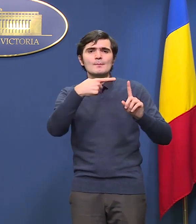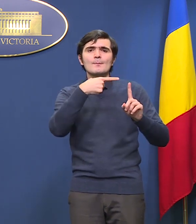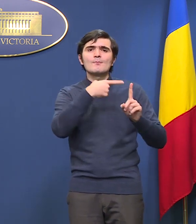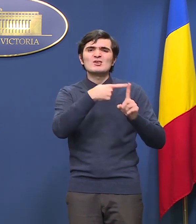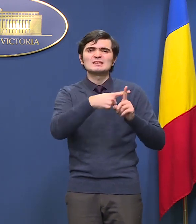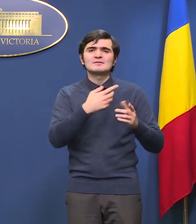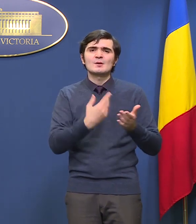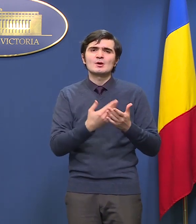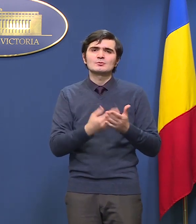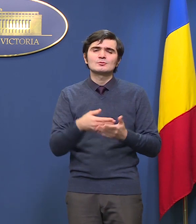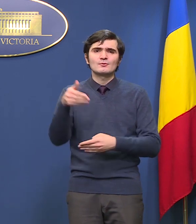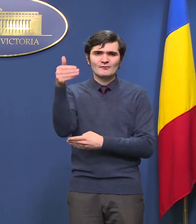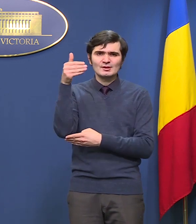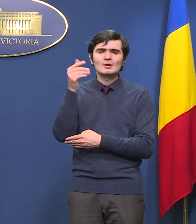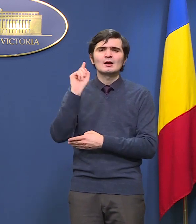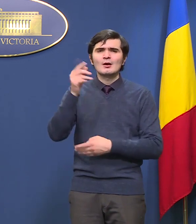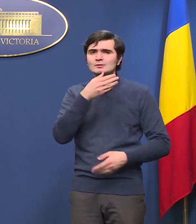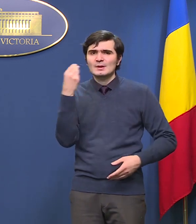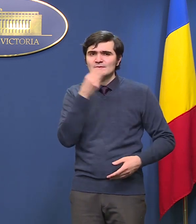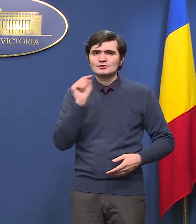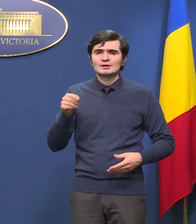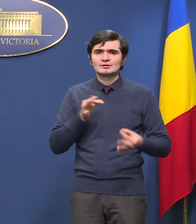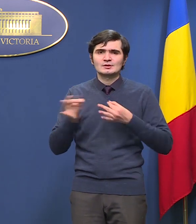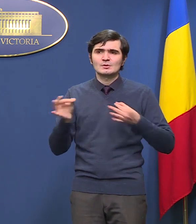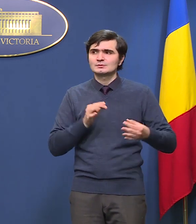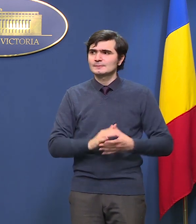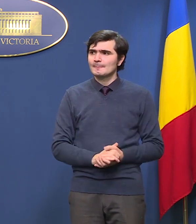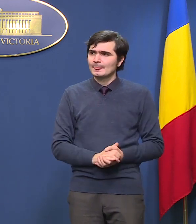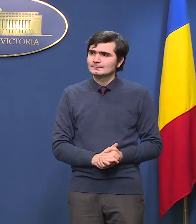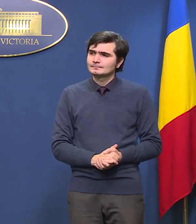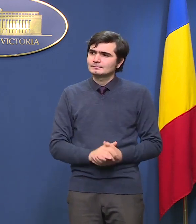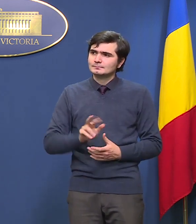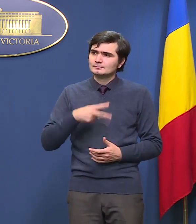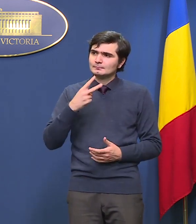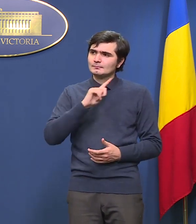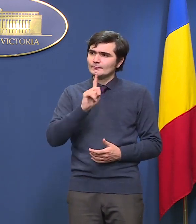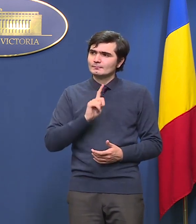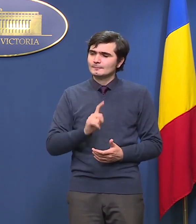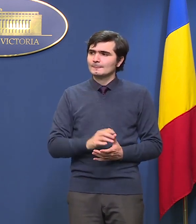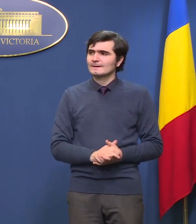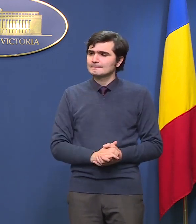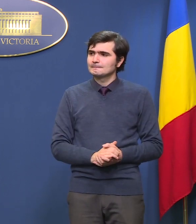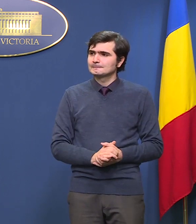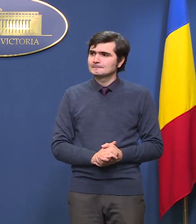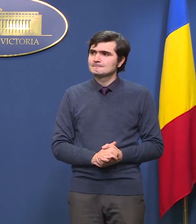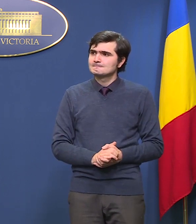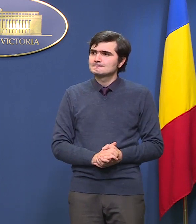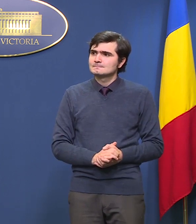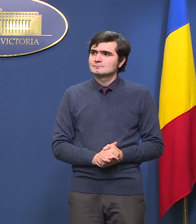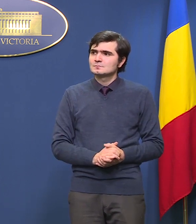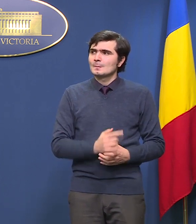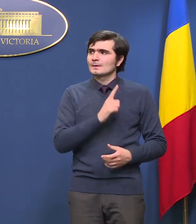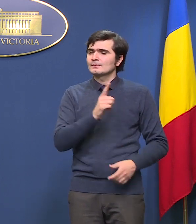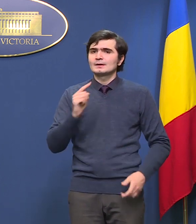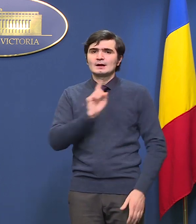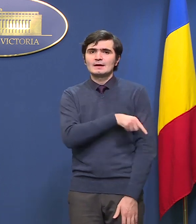companiile care vor beneficia de această măsură. Și o a doua întrebare, știm că la fiecare spital este un